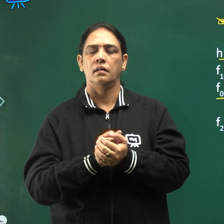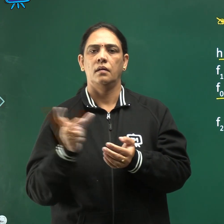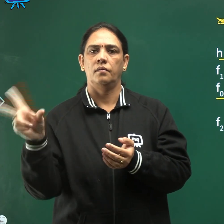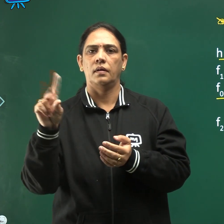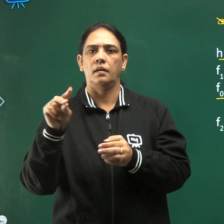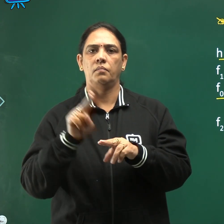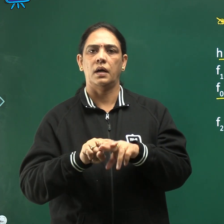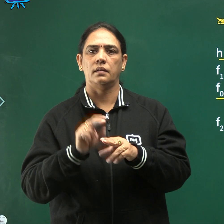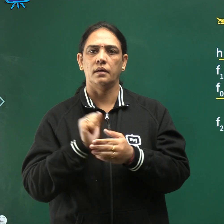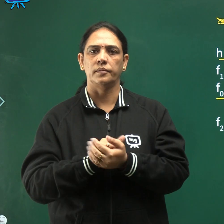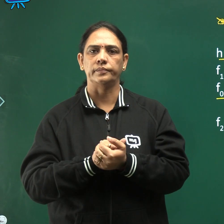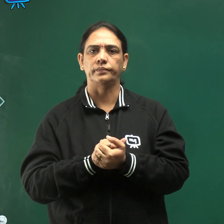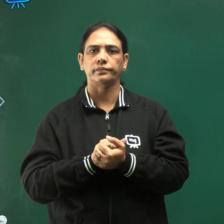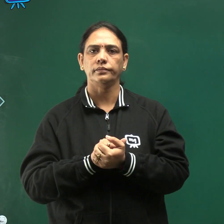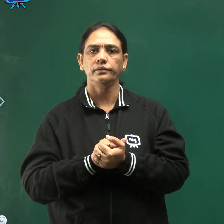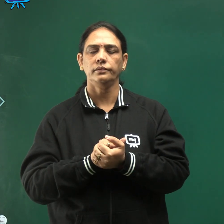बारंबारता।